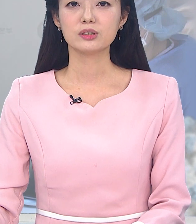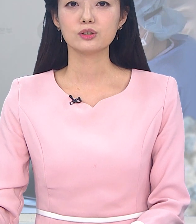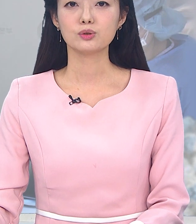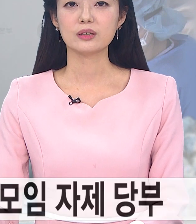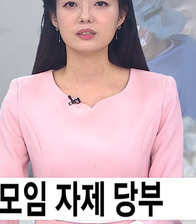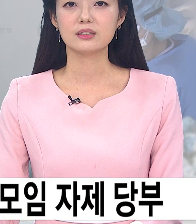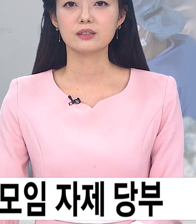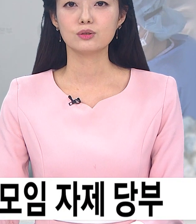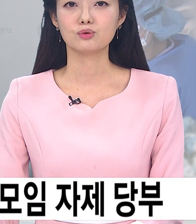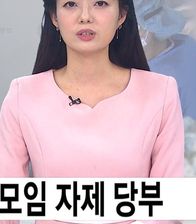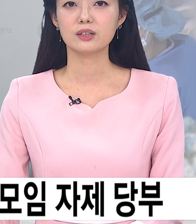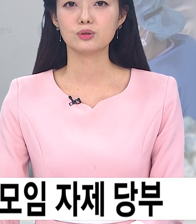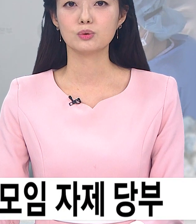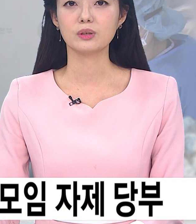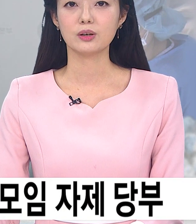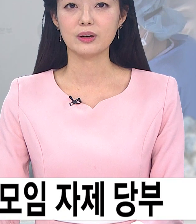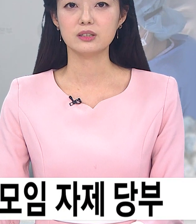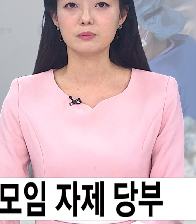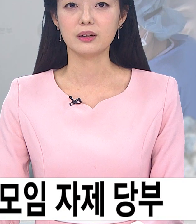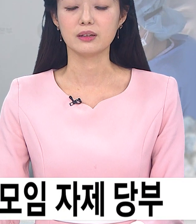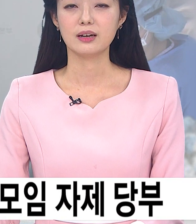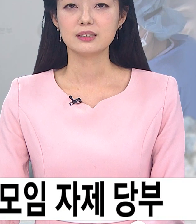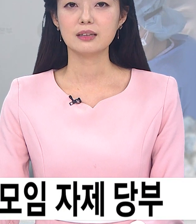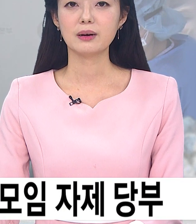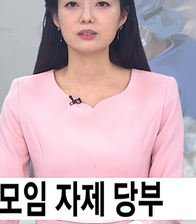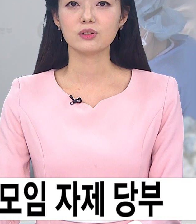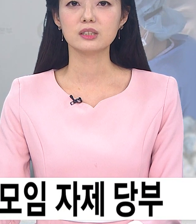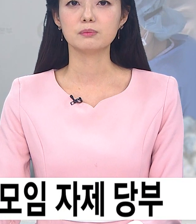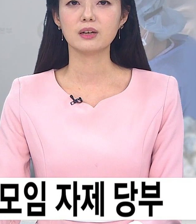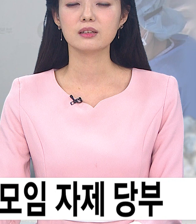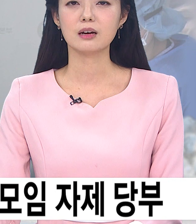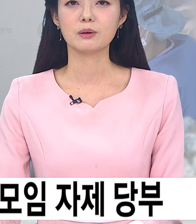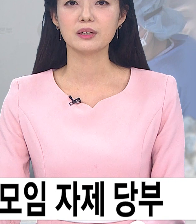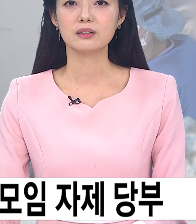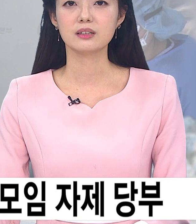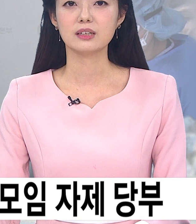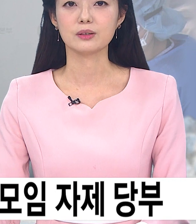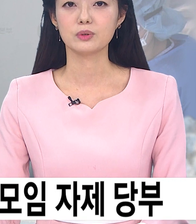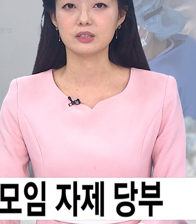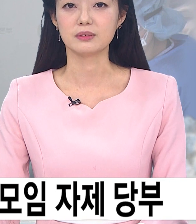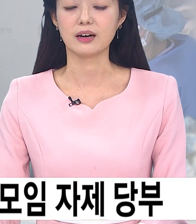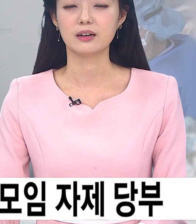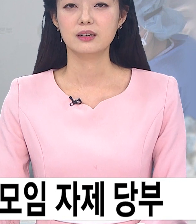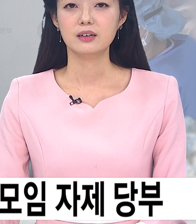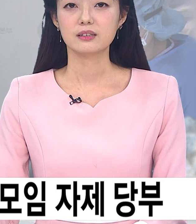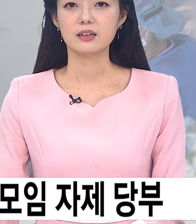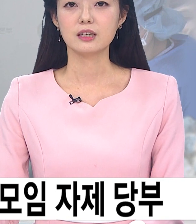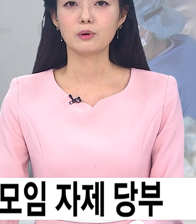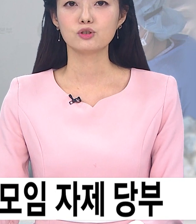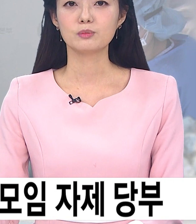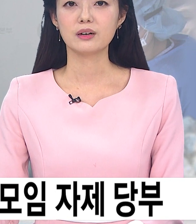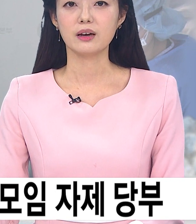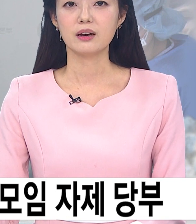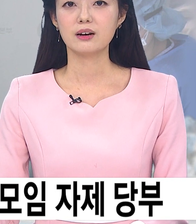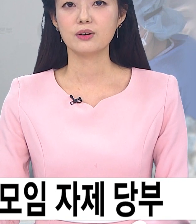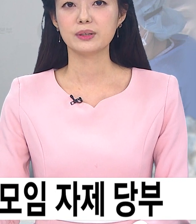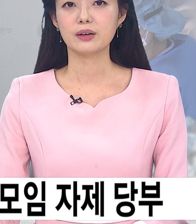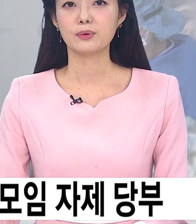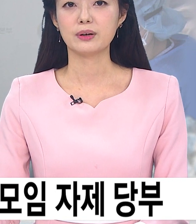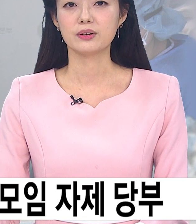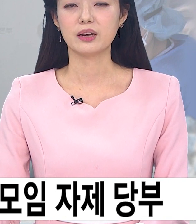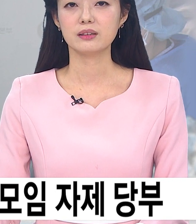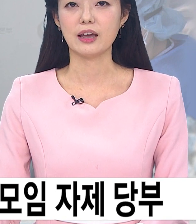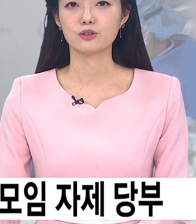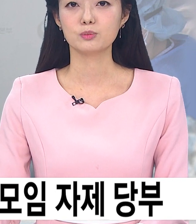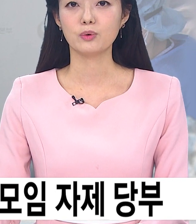코로나19 신규 확진자는 두 자릿수로 내려왔지만 산발적인 집단 감염이 끊이지 않고 있습니다. 특히 이번 주말에 헬로윈